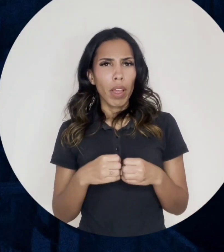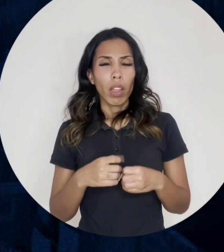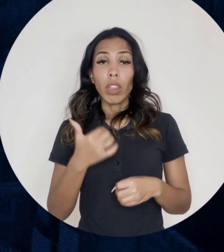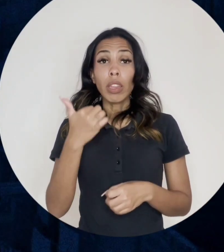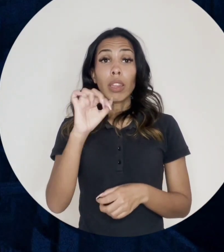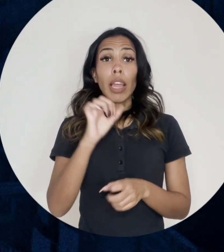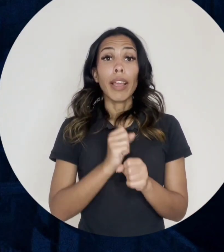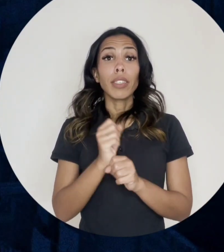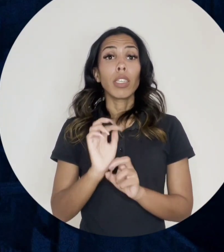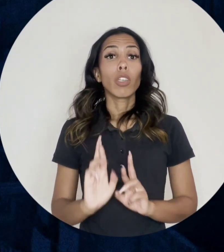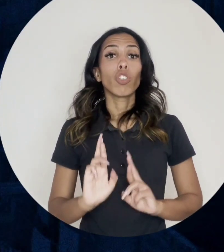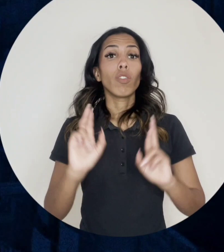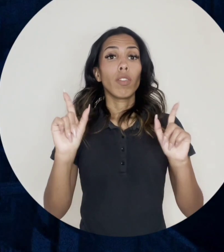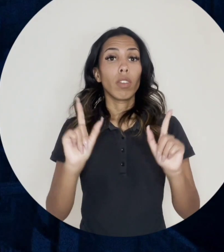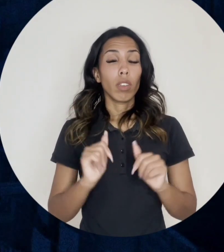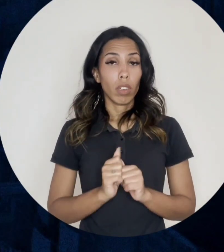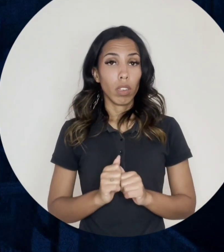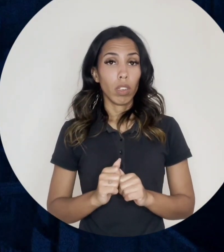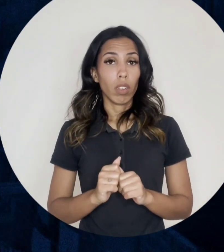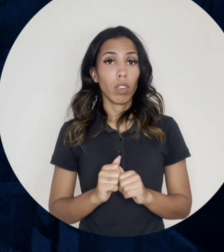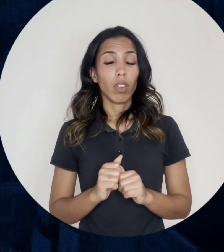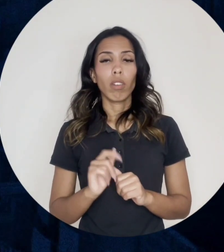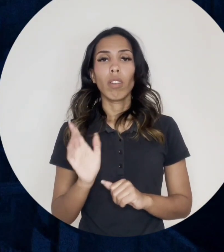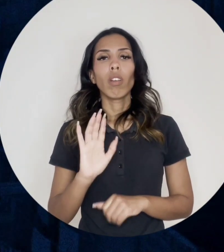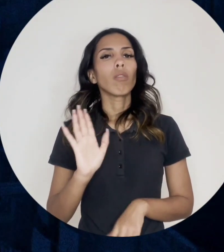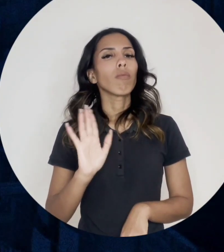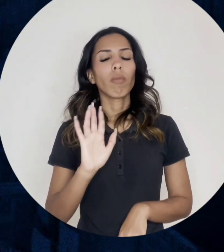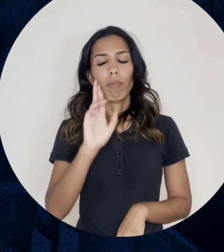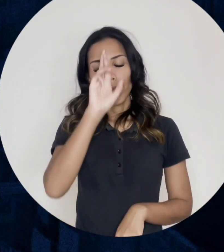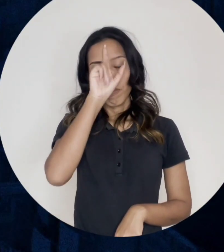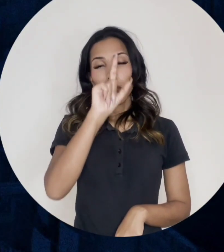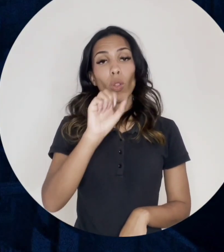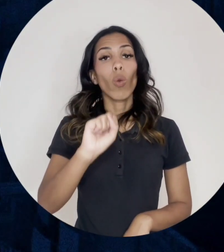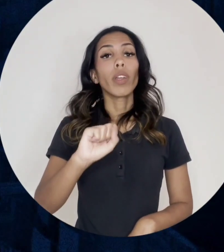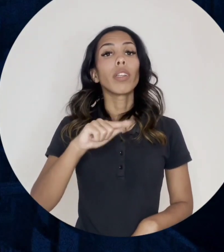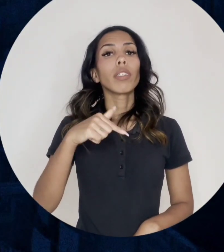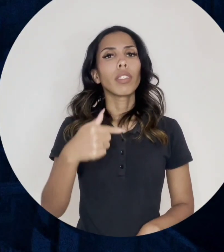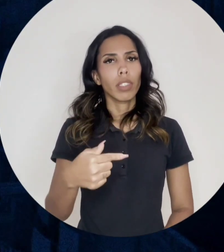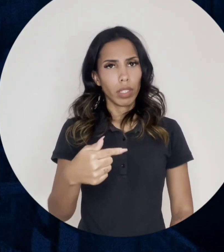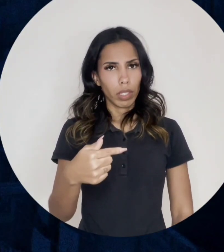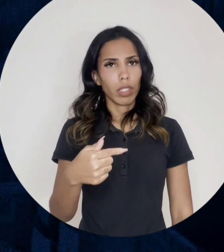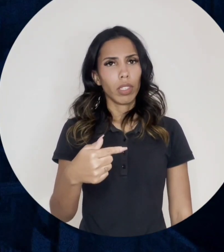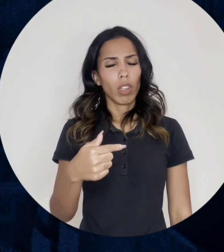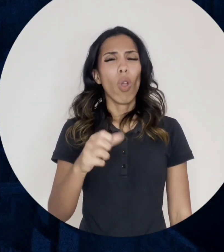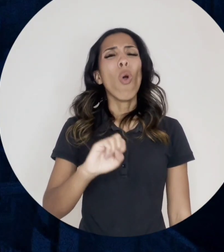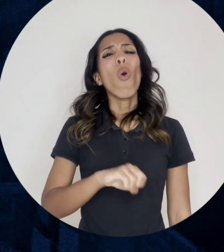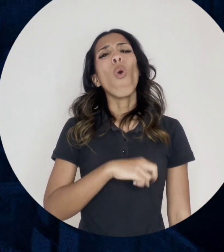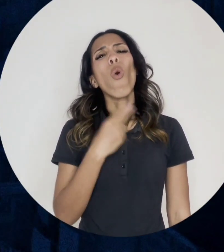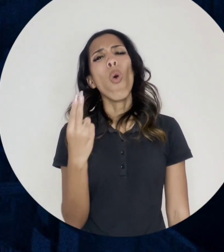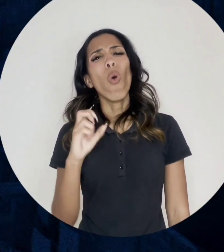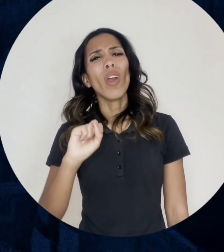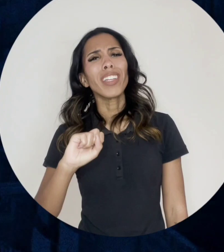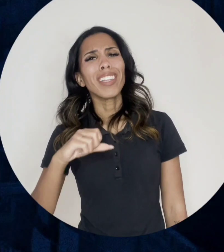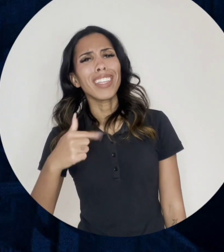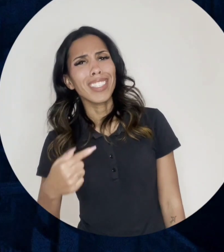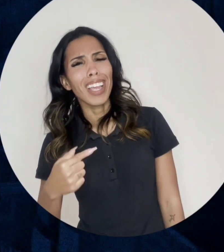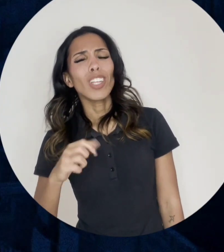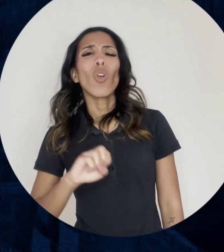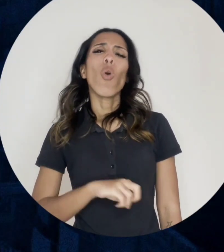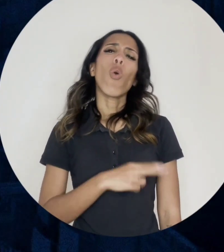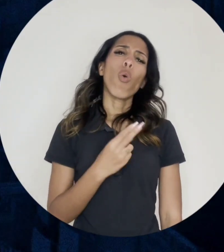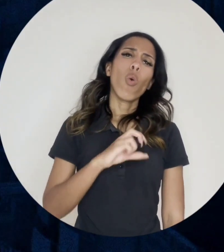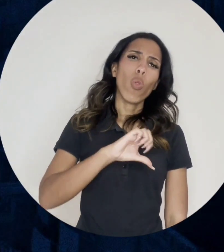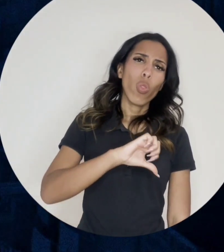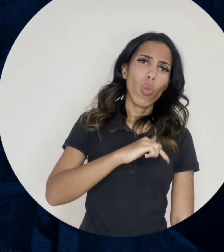10 anos. 10 anos? Não, foi 77, não foi 87. Uhum. Se eu não me engano, ou 87 ou 97. Eu